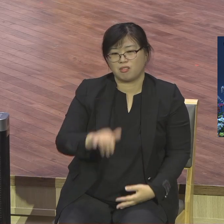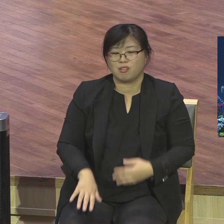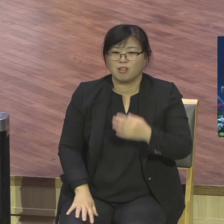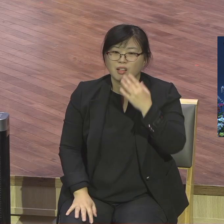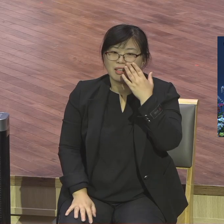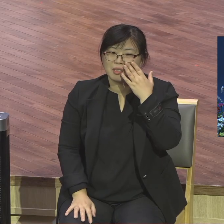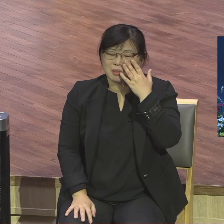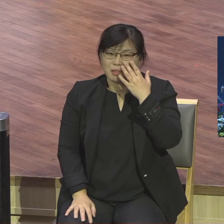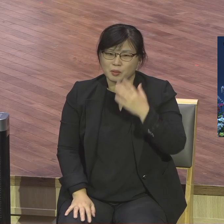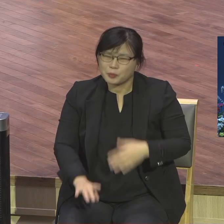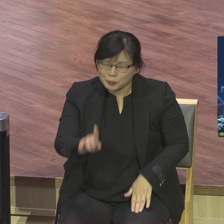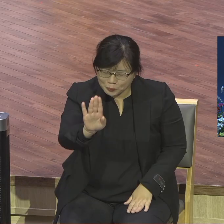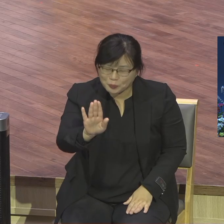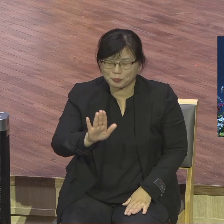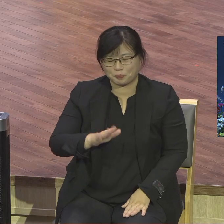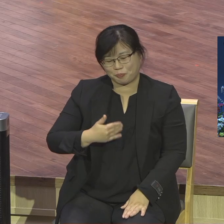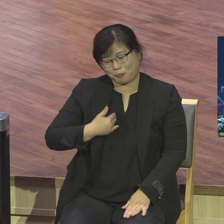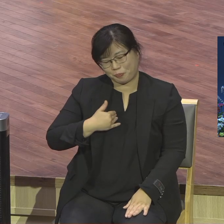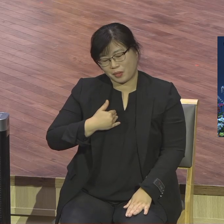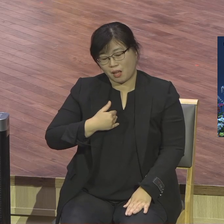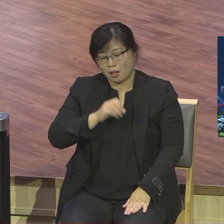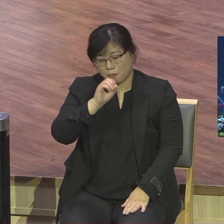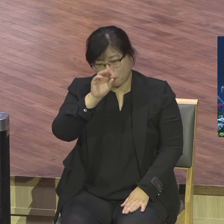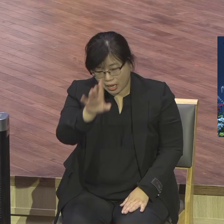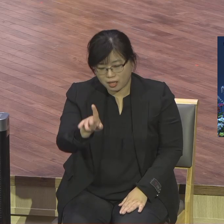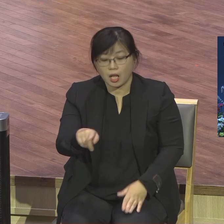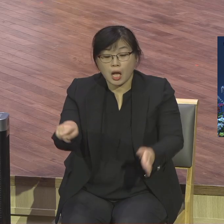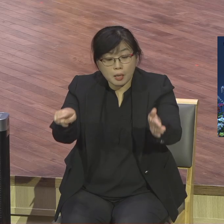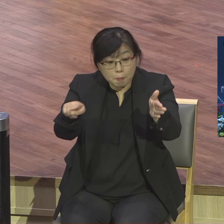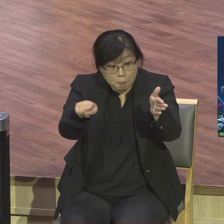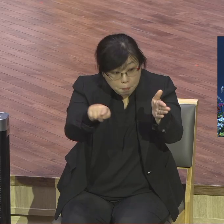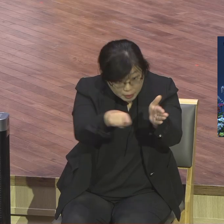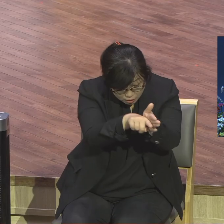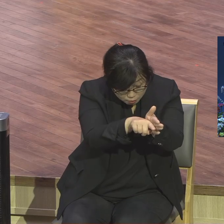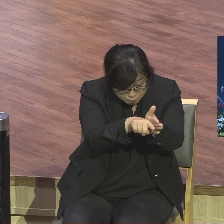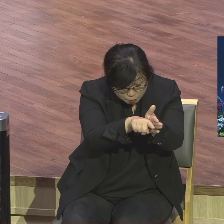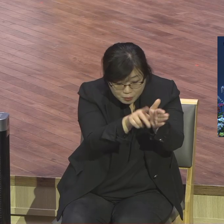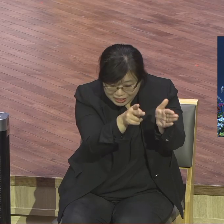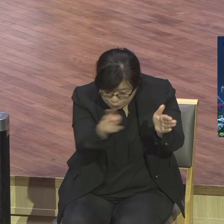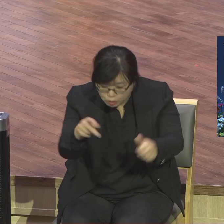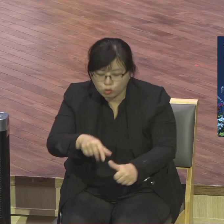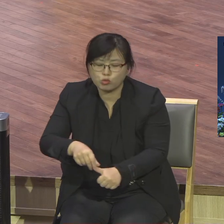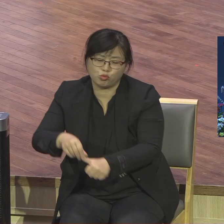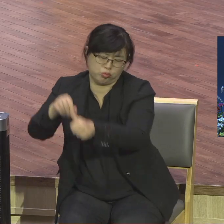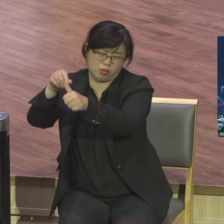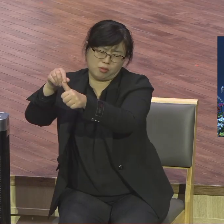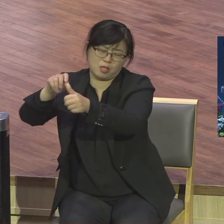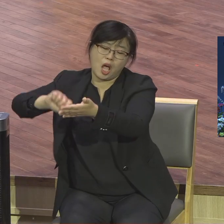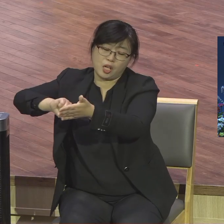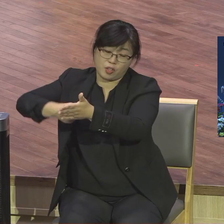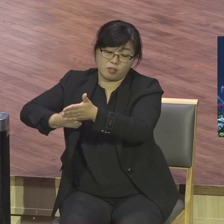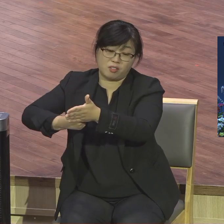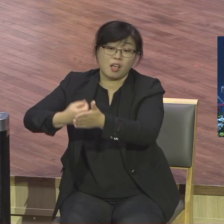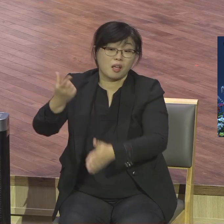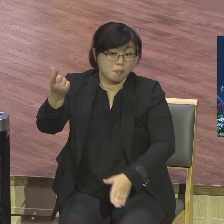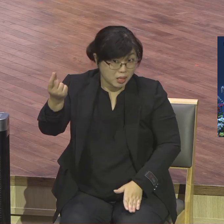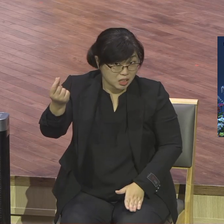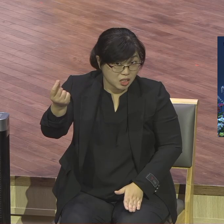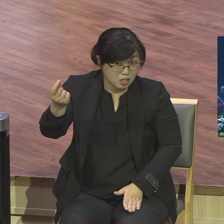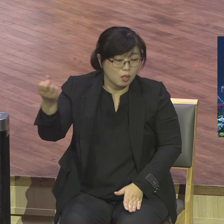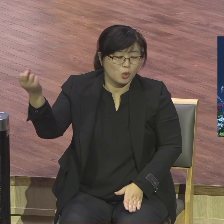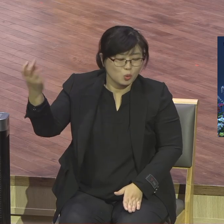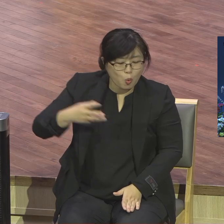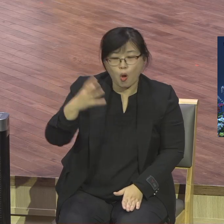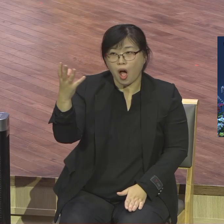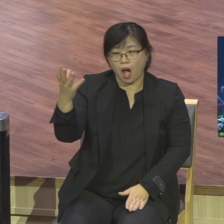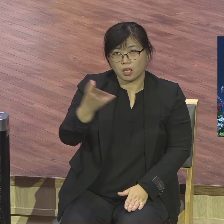믿음이 구원의 문을 여는 열쇠고 기도가 성의 능력의 힘을 입는 열쇠라고 하면